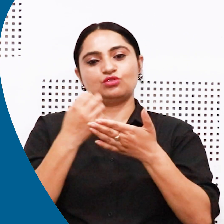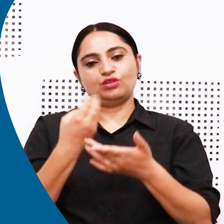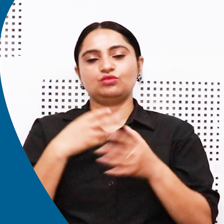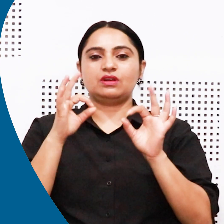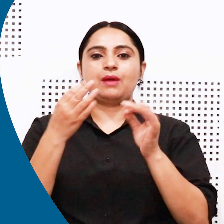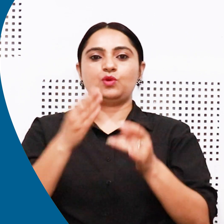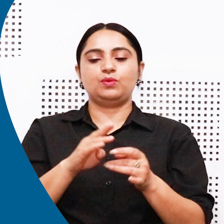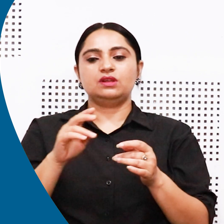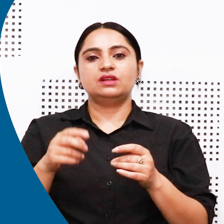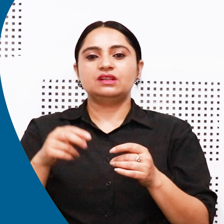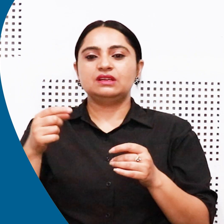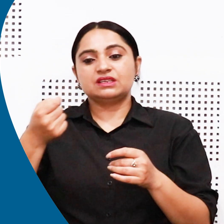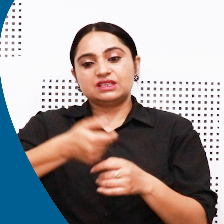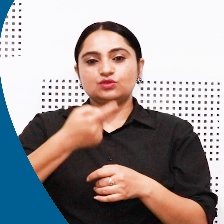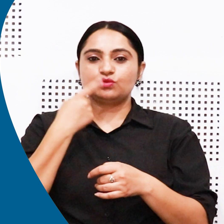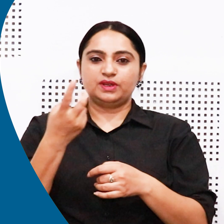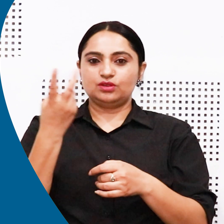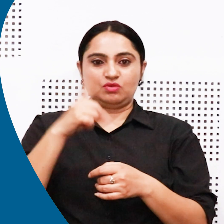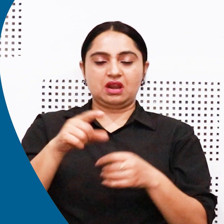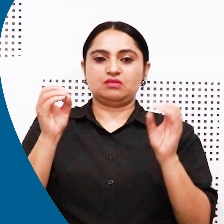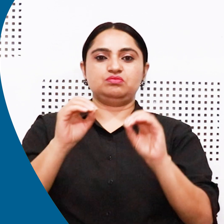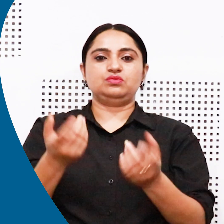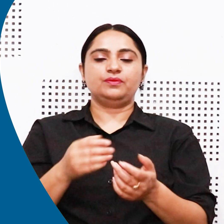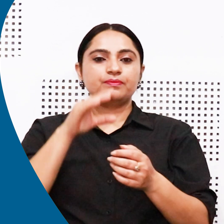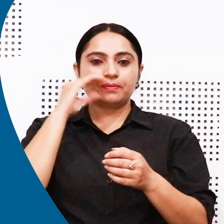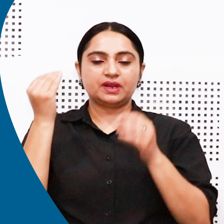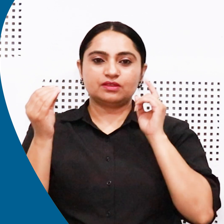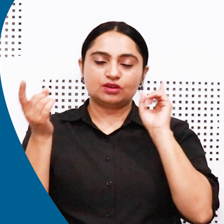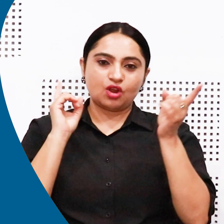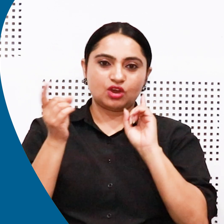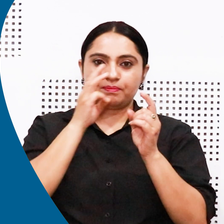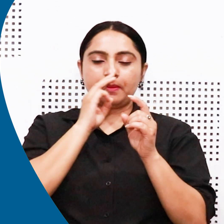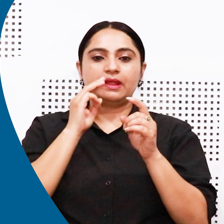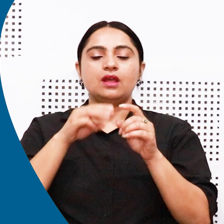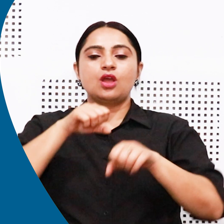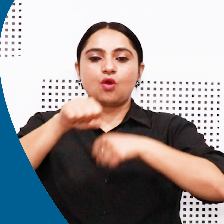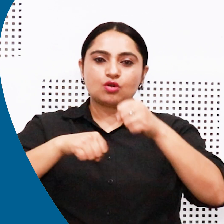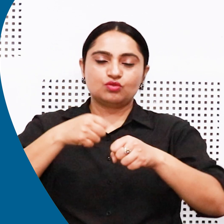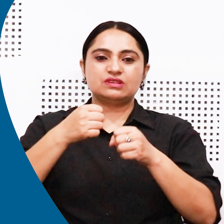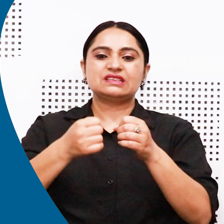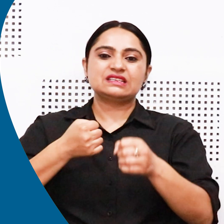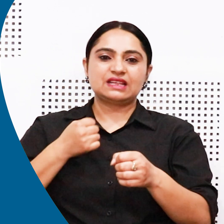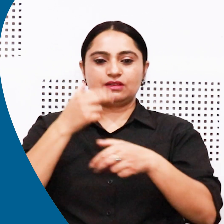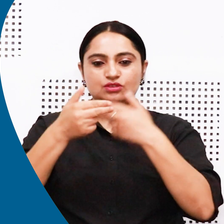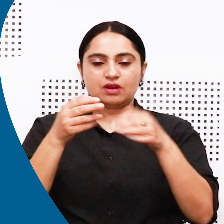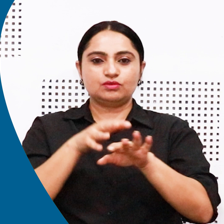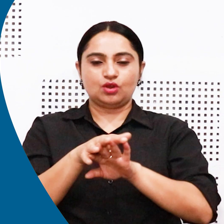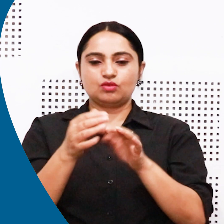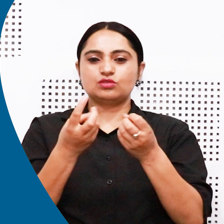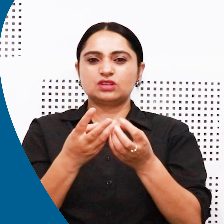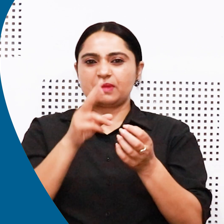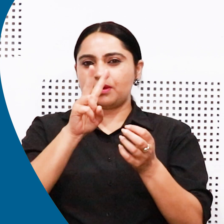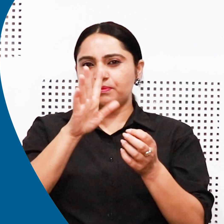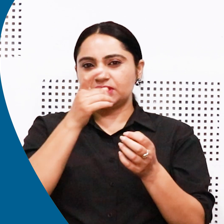भयो। अब फ्याट अब किन्छु नै भन्ने चाहिँ त मसँग 2 लाख रुपियाँ थिएन। वीरेन्द्रनगर नगरपालिकामा अटो रिक्सा चलाउनेहरूको संख्या यशोदा सहित